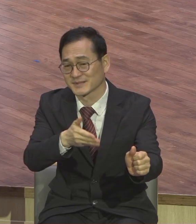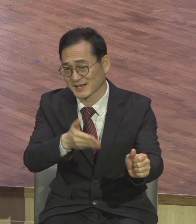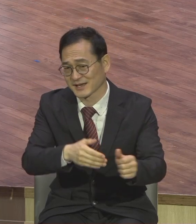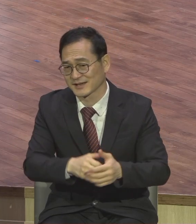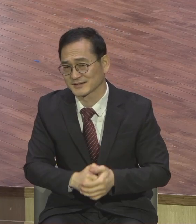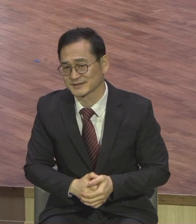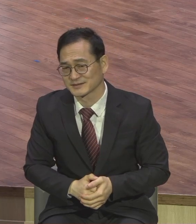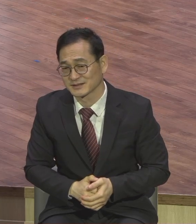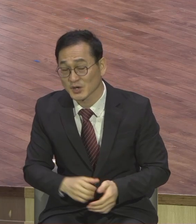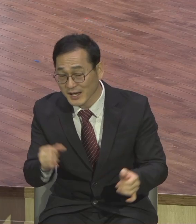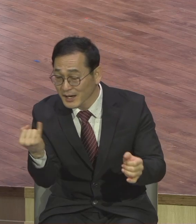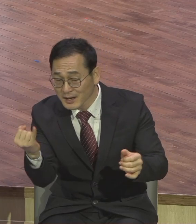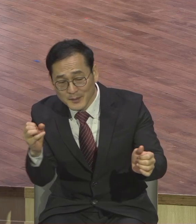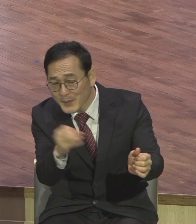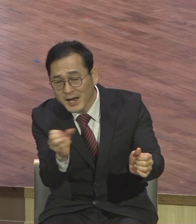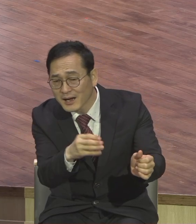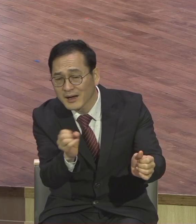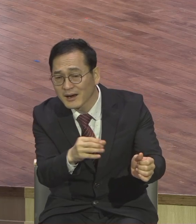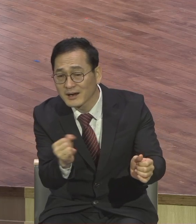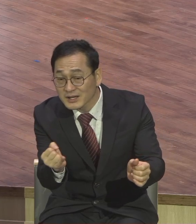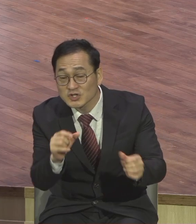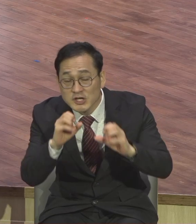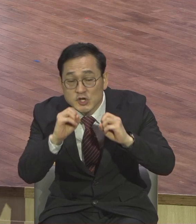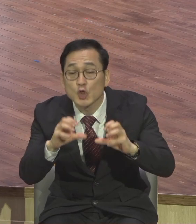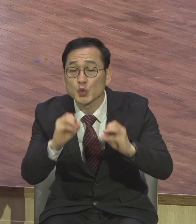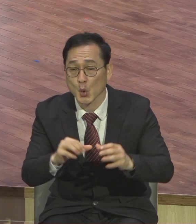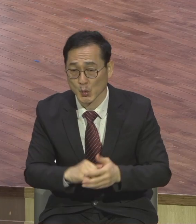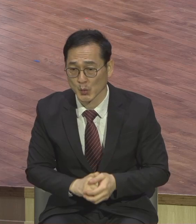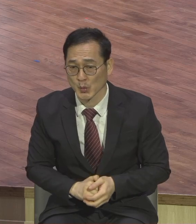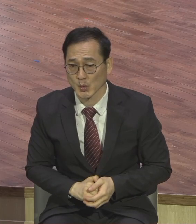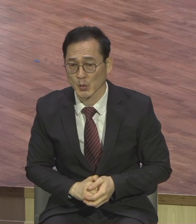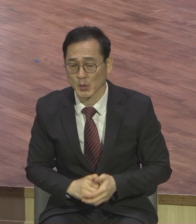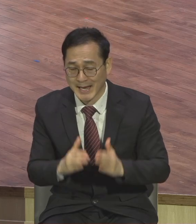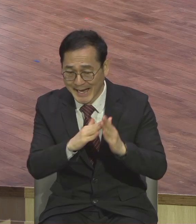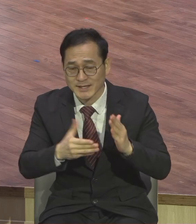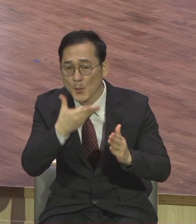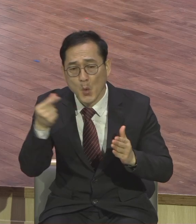그게 전도예요. 그게 가정 복음화예요.